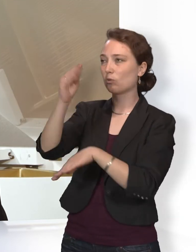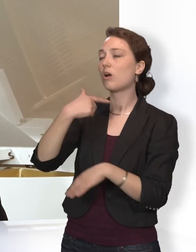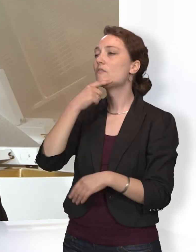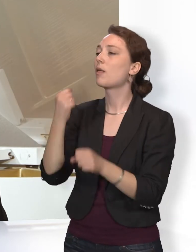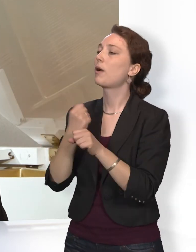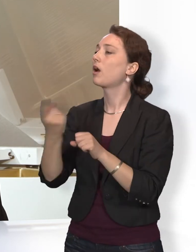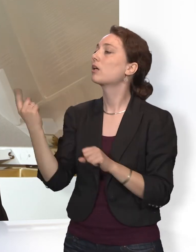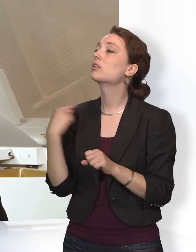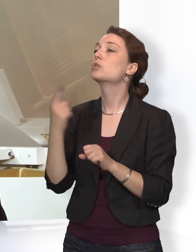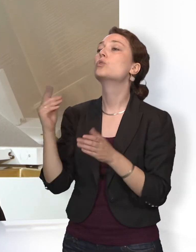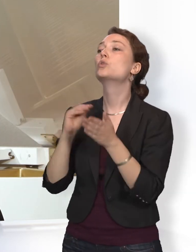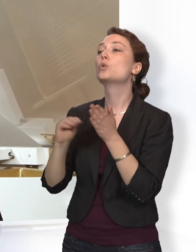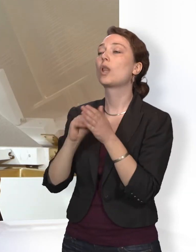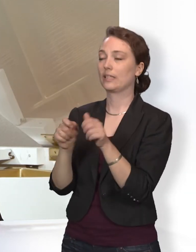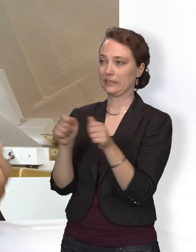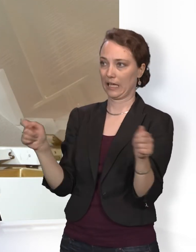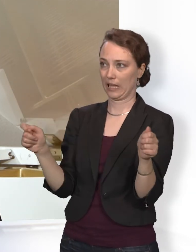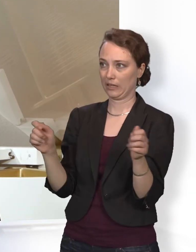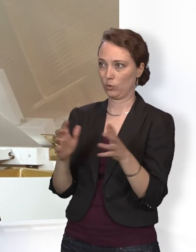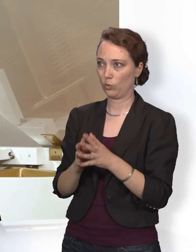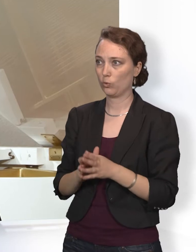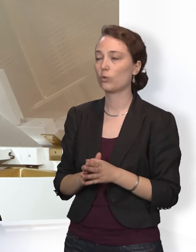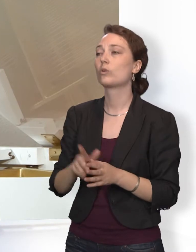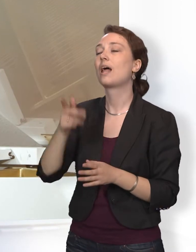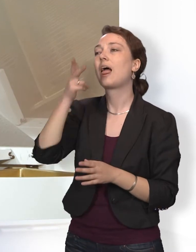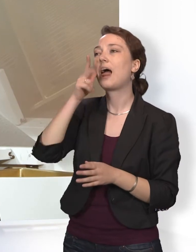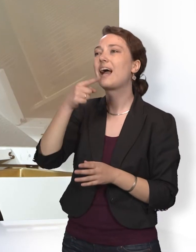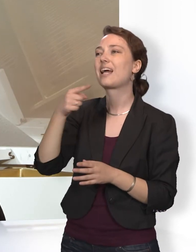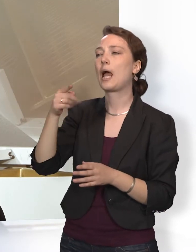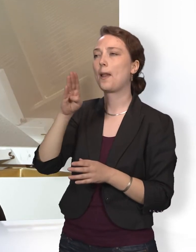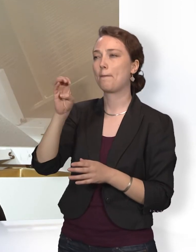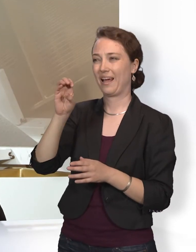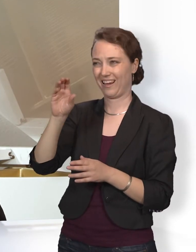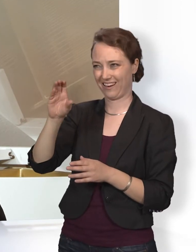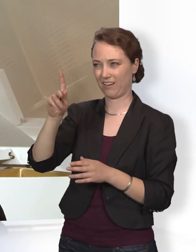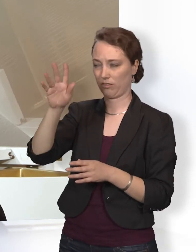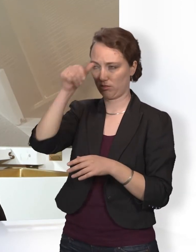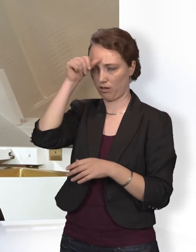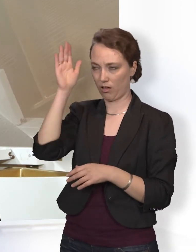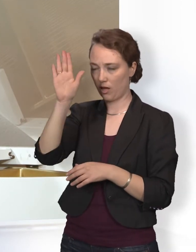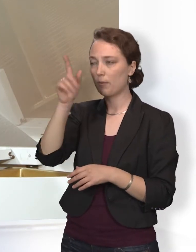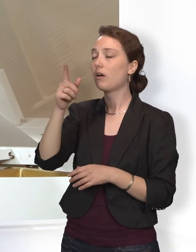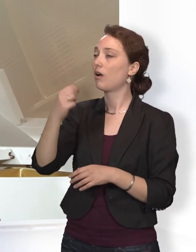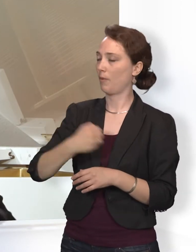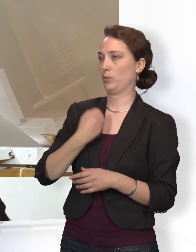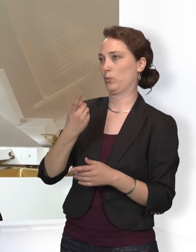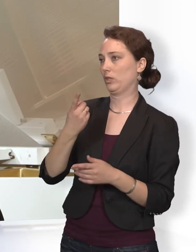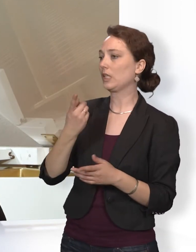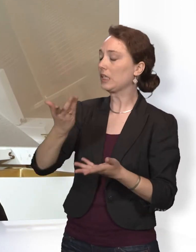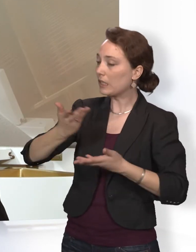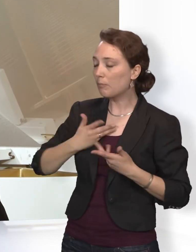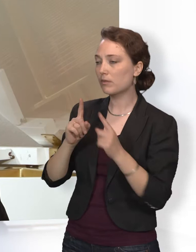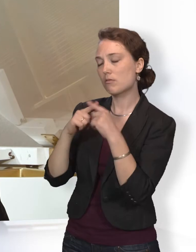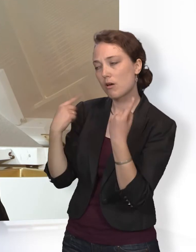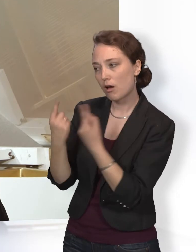Schülerzeitung machen. Und der hat uns, Robert Gelbech sein Name, hat uns sehr ermutigt, hat uns sogar einen eigenen kleinen Raum in der